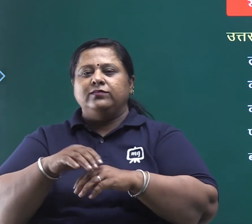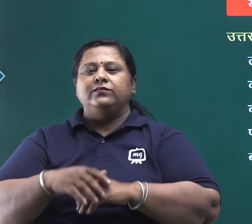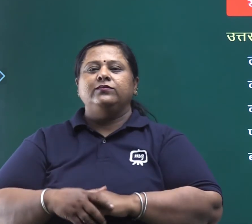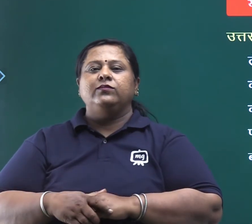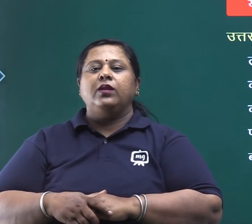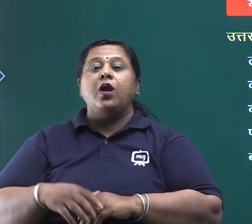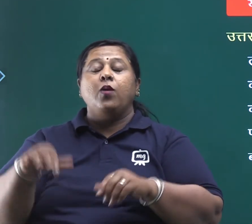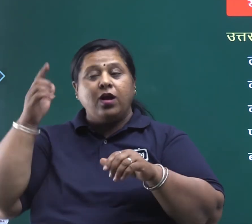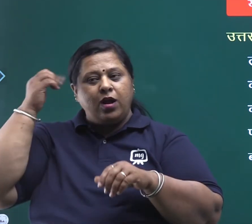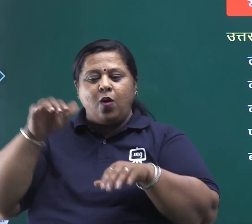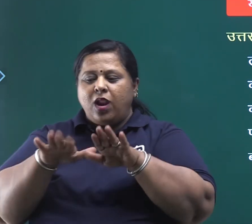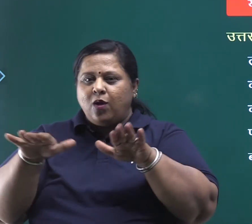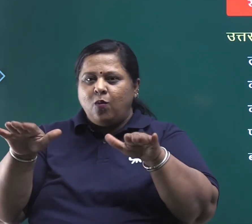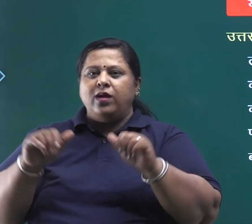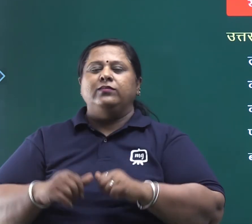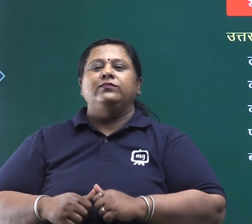व कौवा